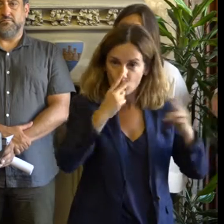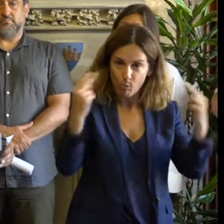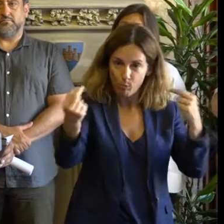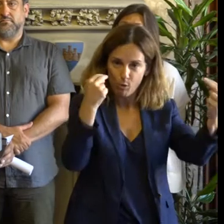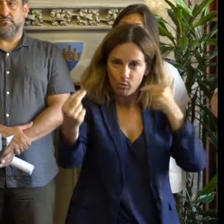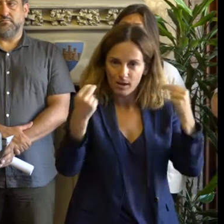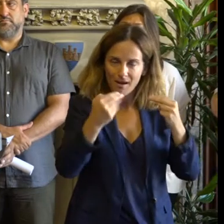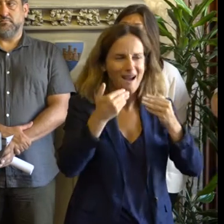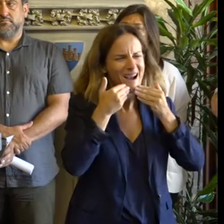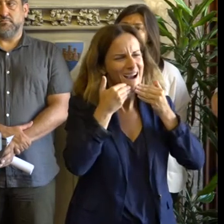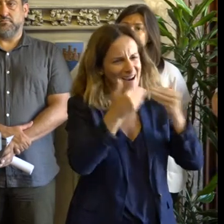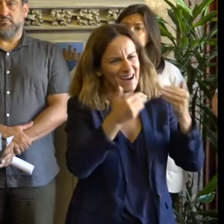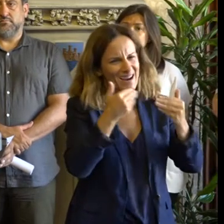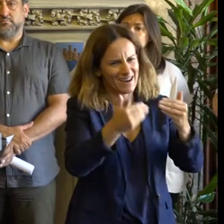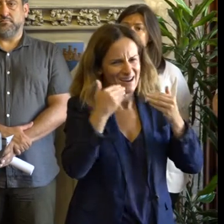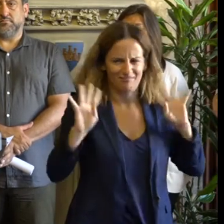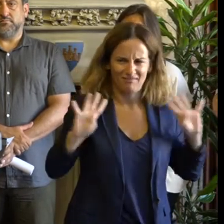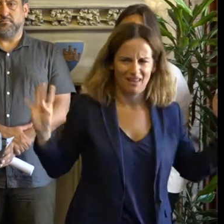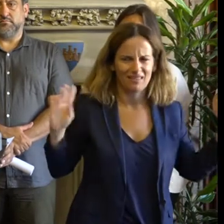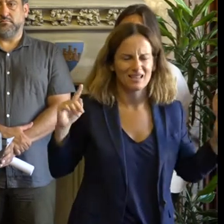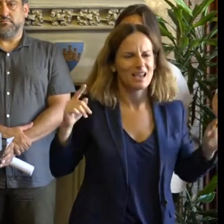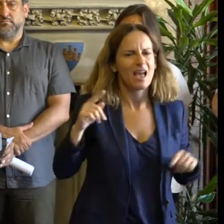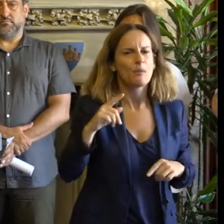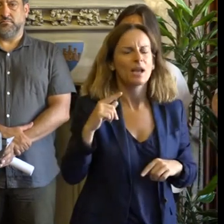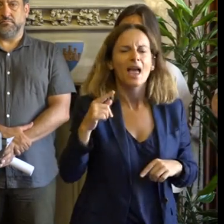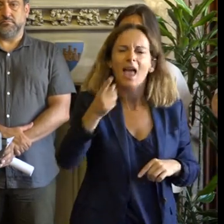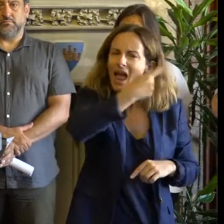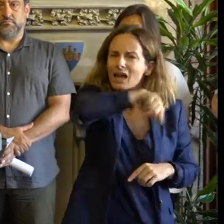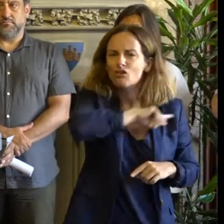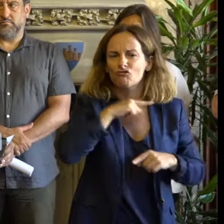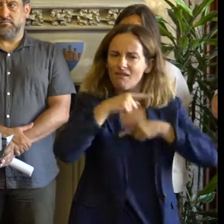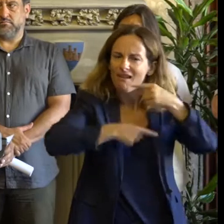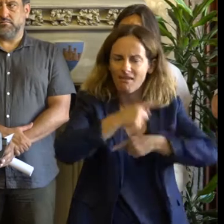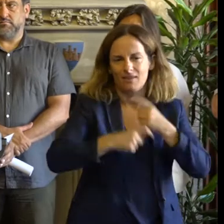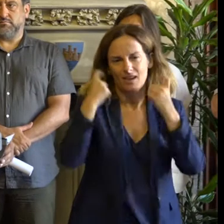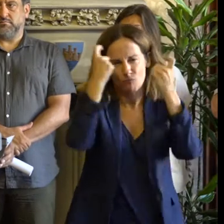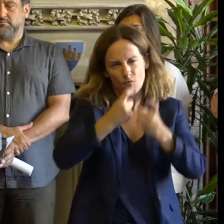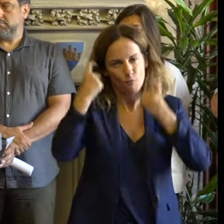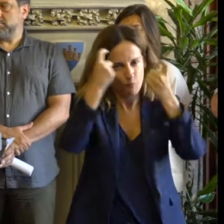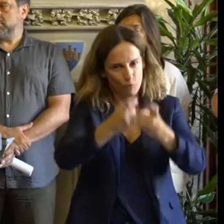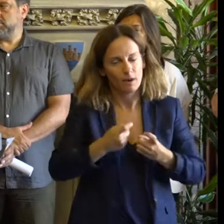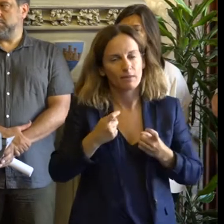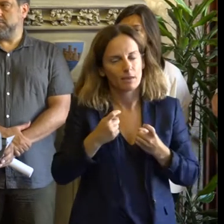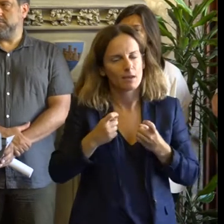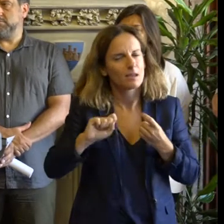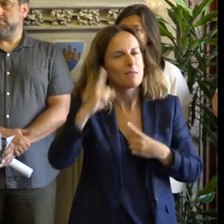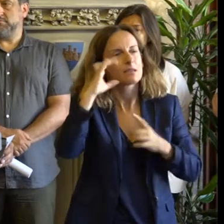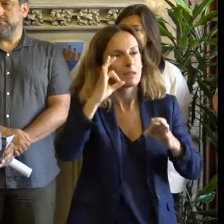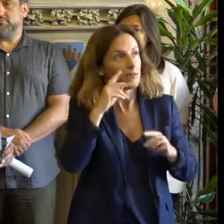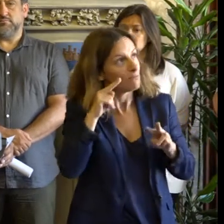l'esforç que fan dia rere dia, no? I molt especialment per un tema, no? Ara que a nivell estatal